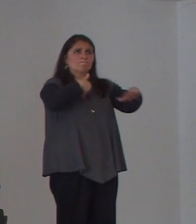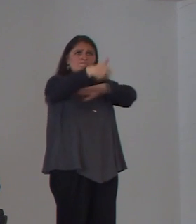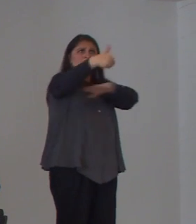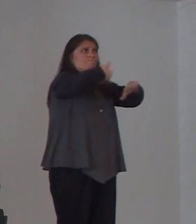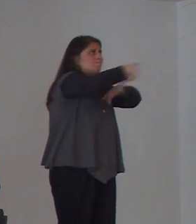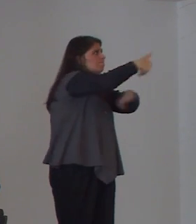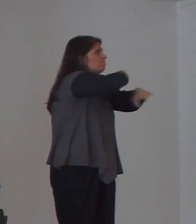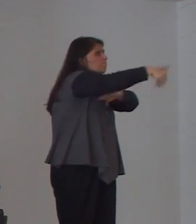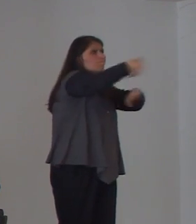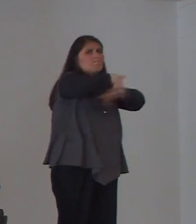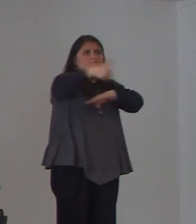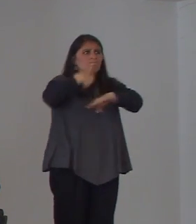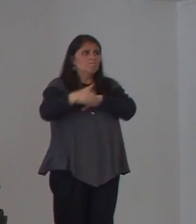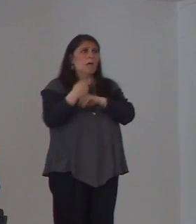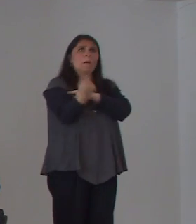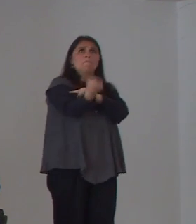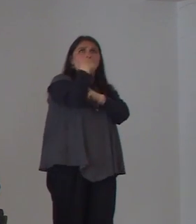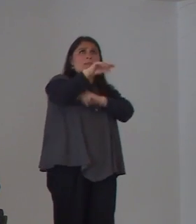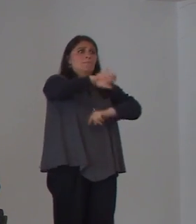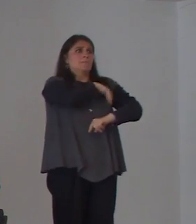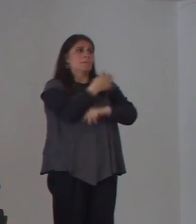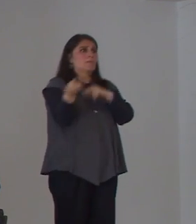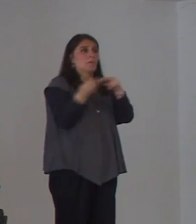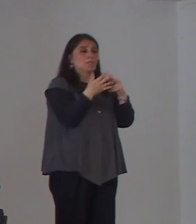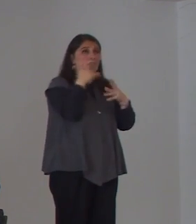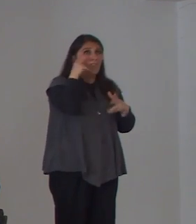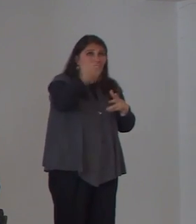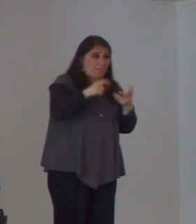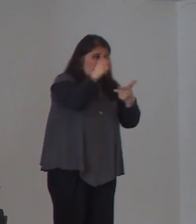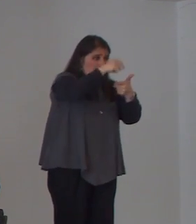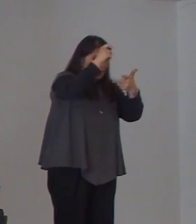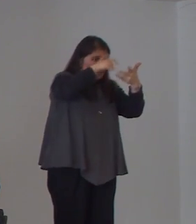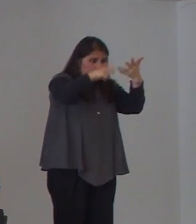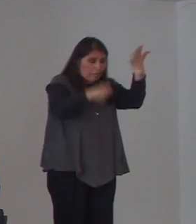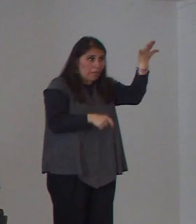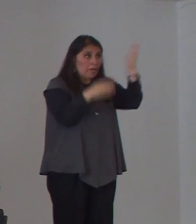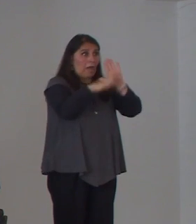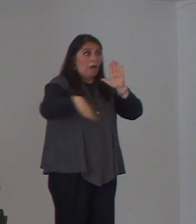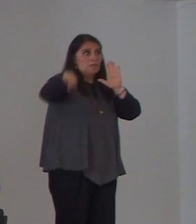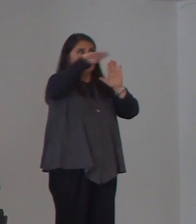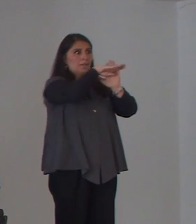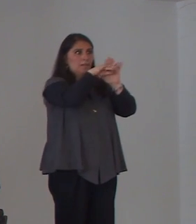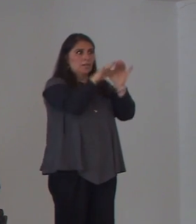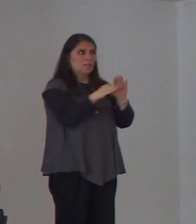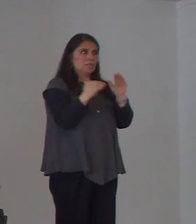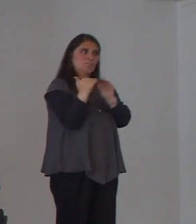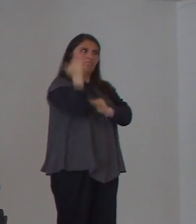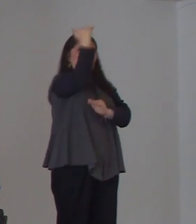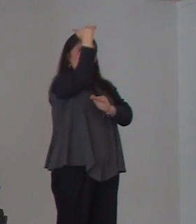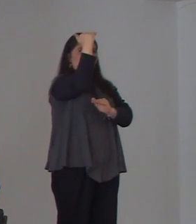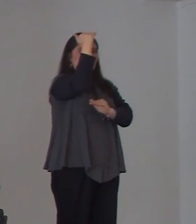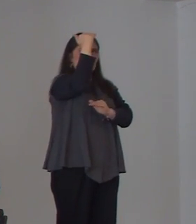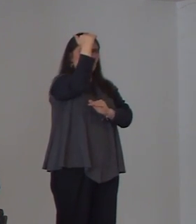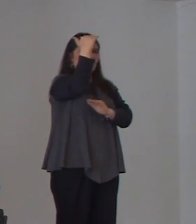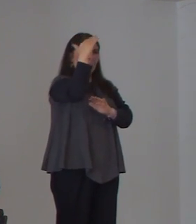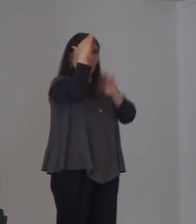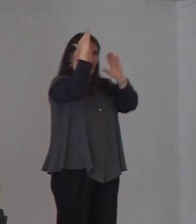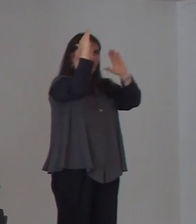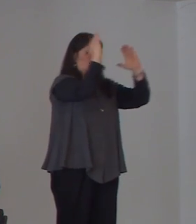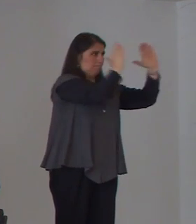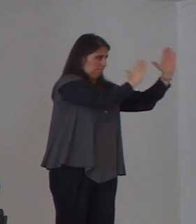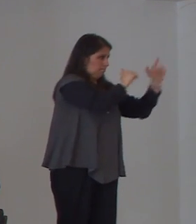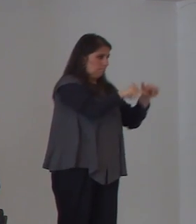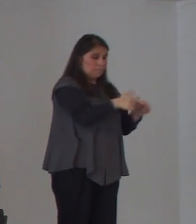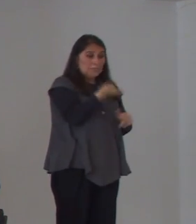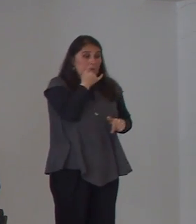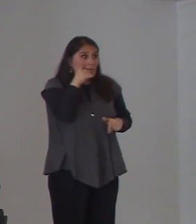exigencias que nos hace el Ministerio de Educación con respecto a unos estándares altos y altos, pero no nos damos cuenta